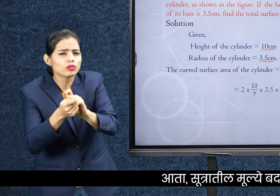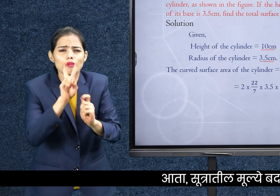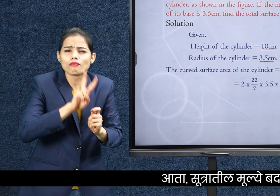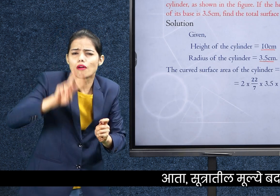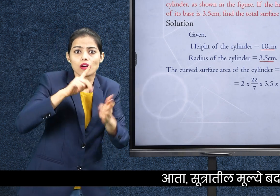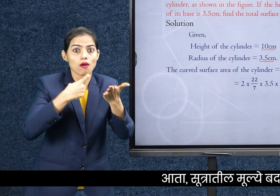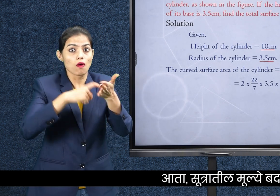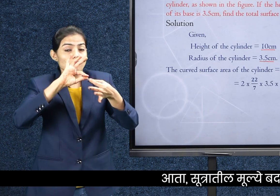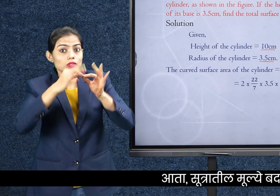मूल्य बदला.